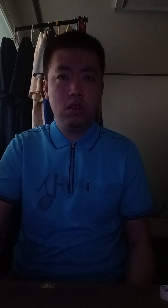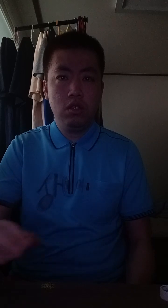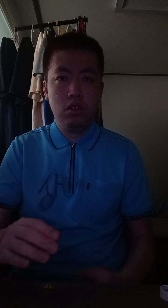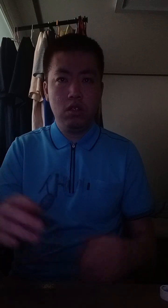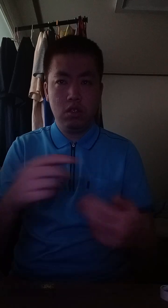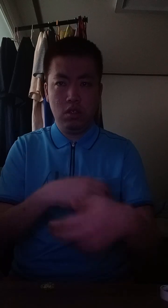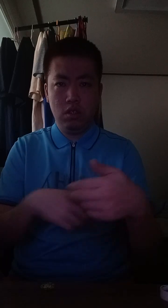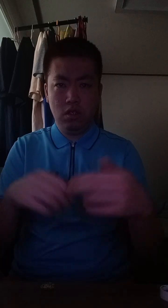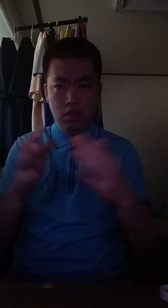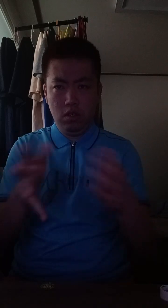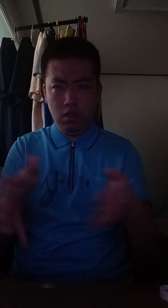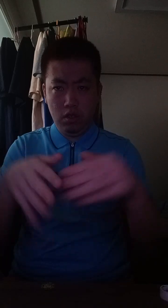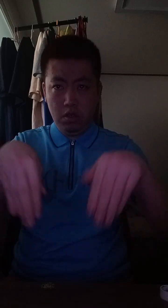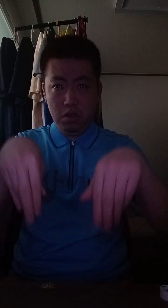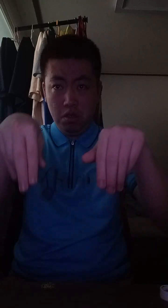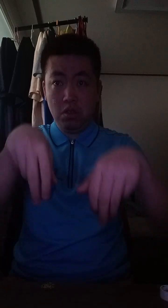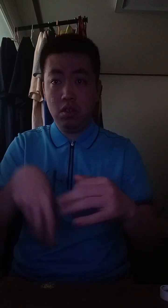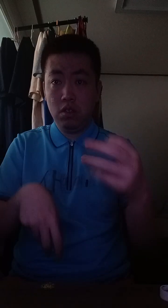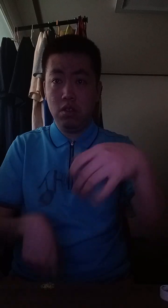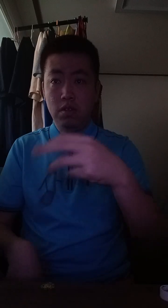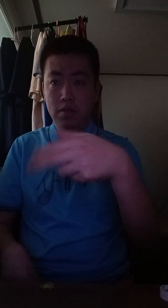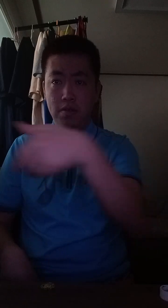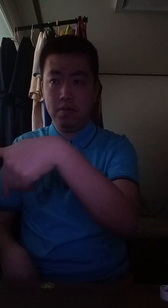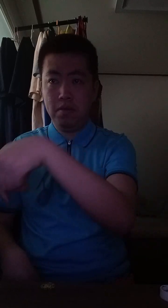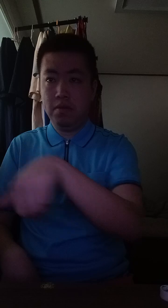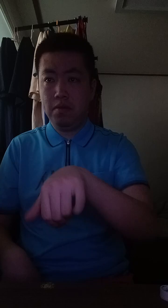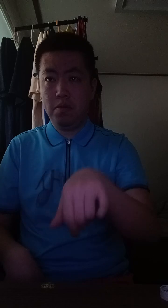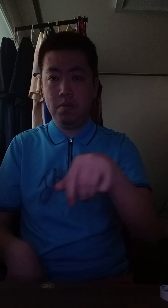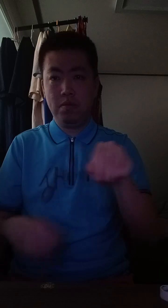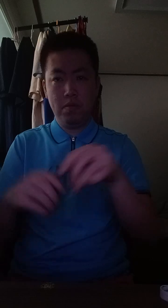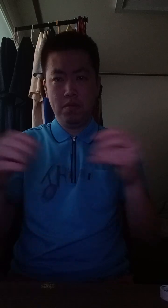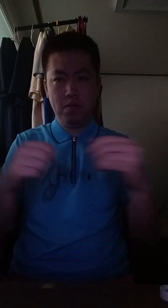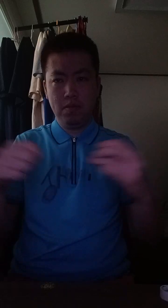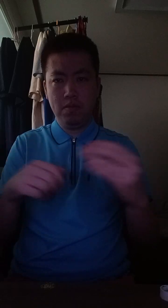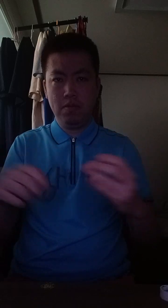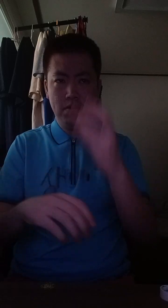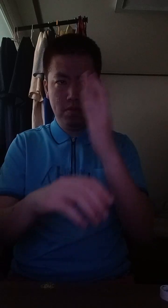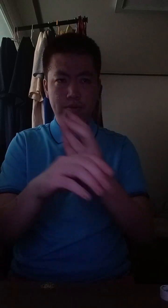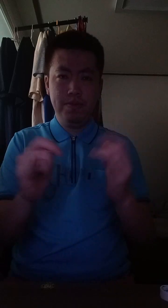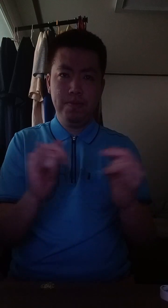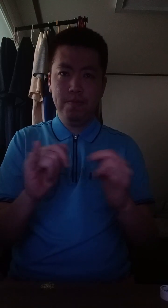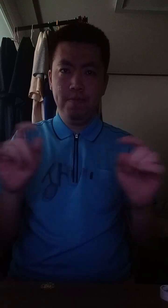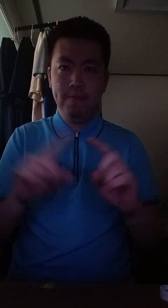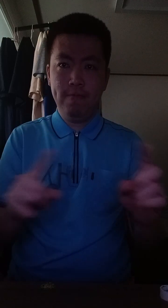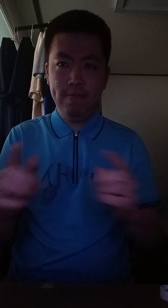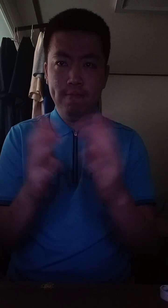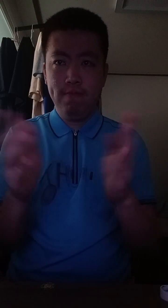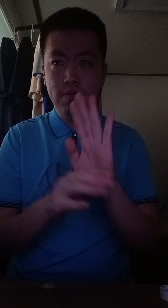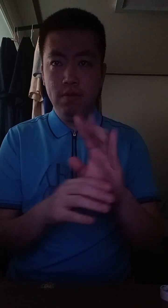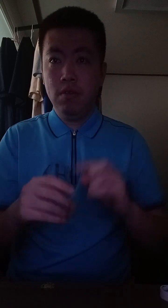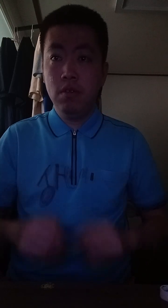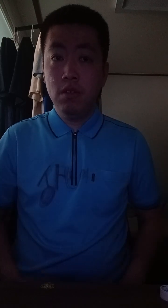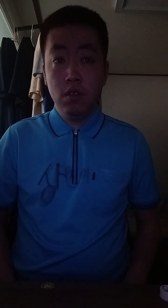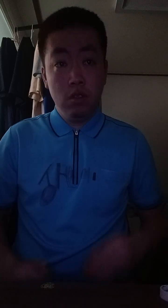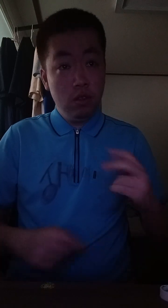지하철 승강장 발빠짐 사고를 막는 안전발판이 전동차와 충돌해 열차가 파손되는 사고가 뒤늦게 밝혀졌습니다. 지난 1월